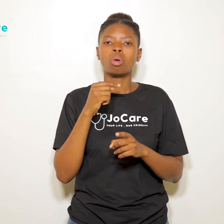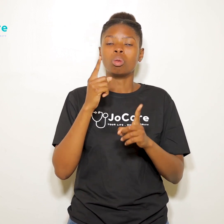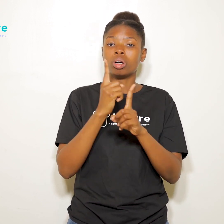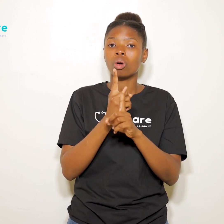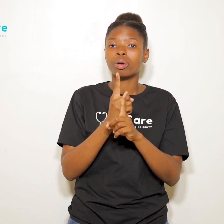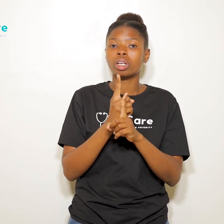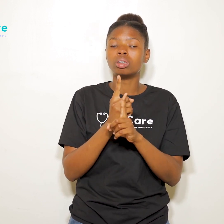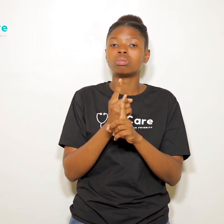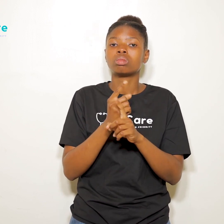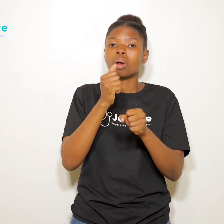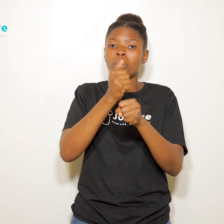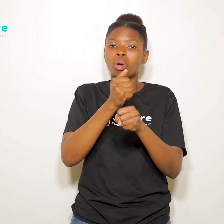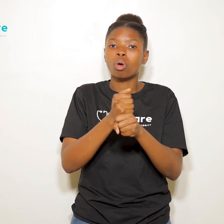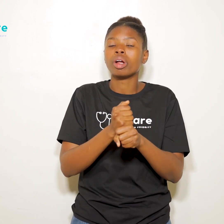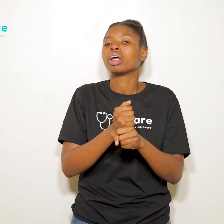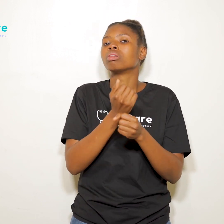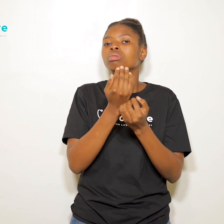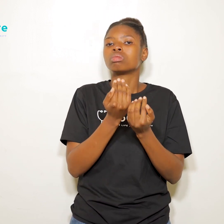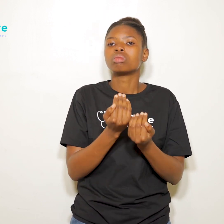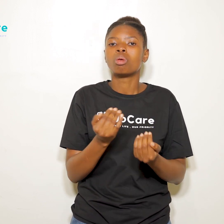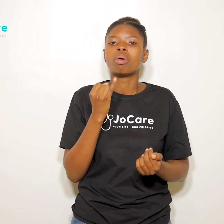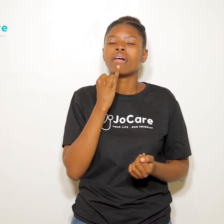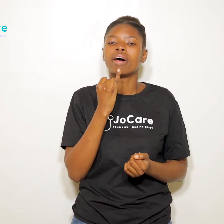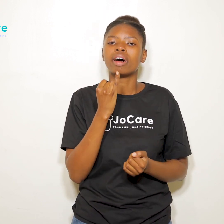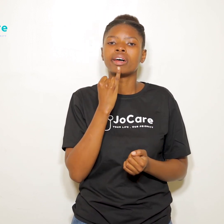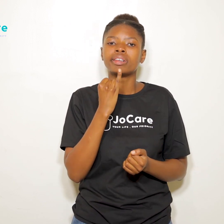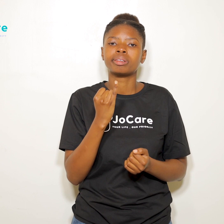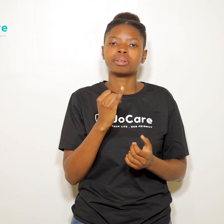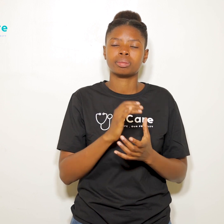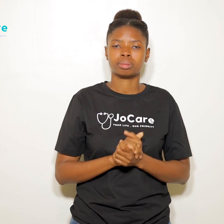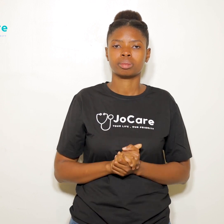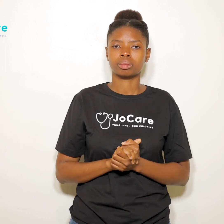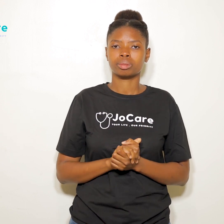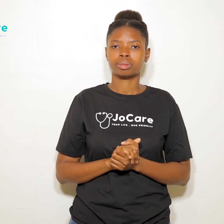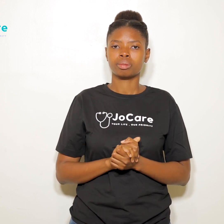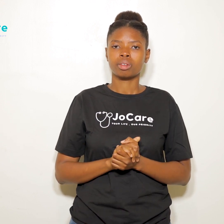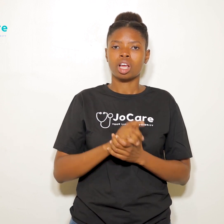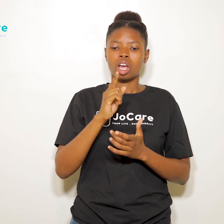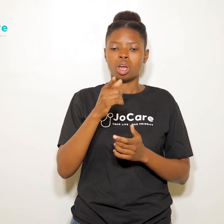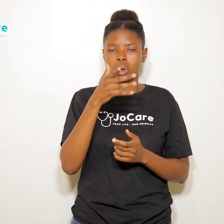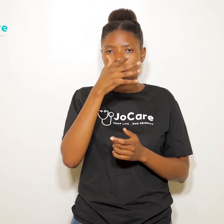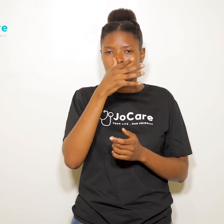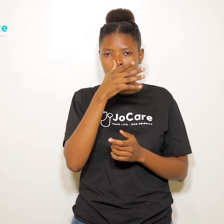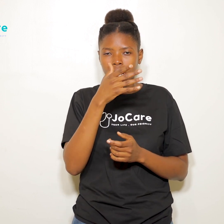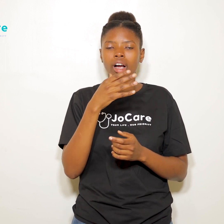habaho kwirema k'umwana, yego kubagurirwa kw'iyo ntangangore. gusama